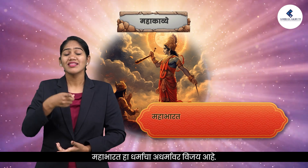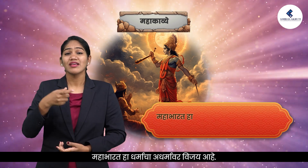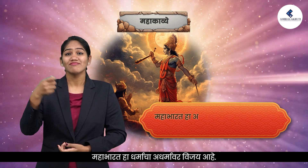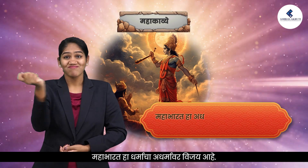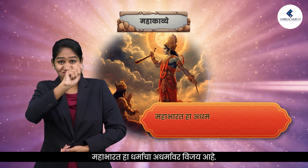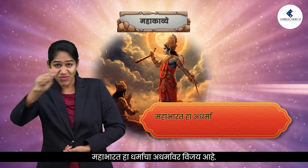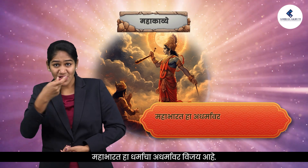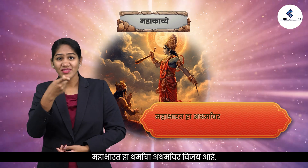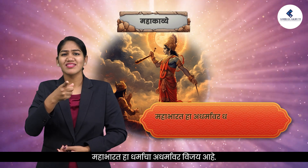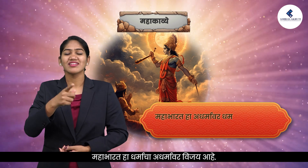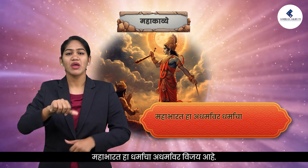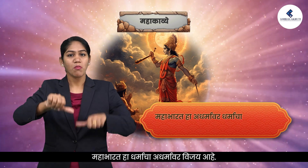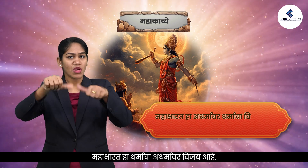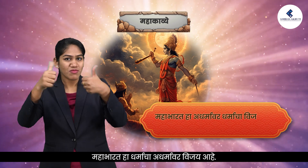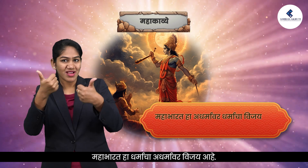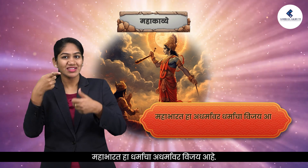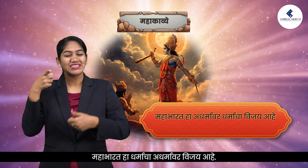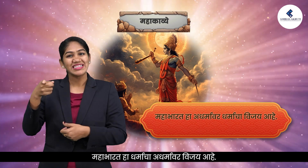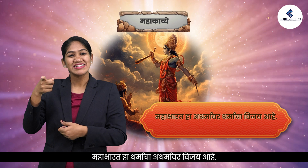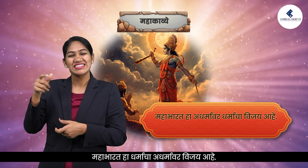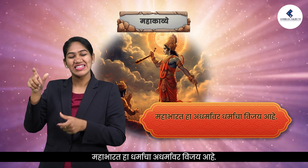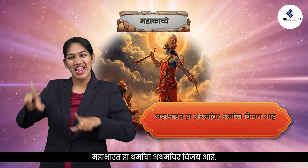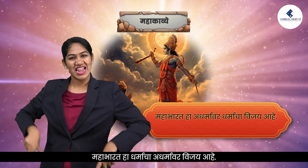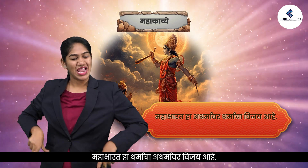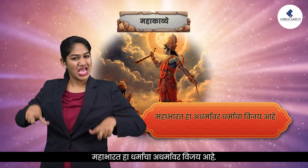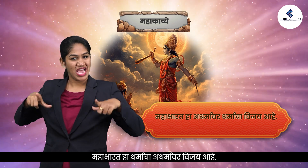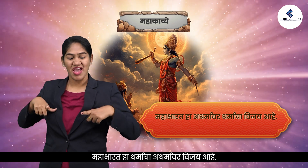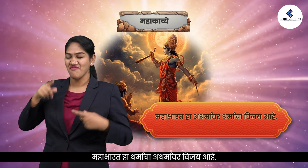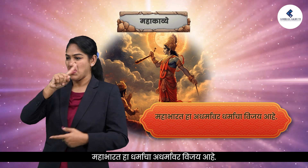महाभारत हा धर्मांचा आधारावर विजय आहे.